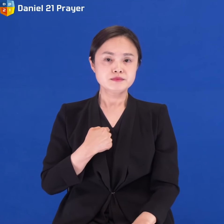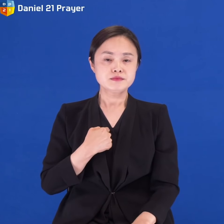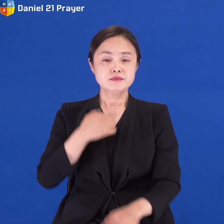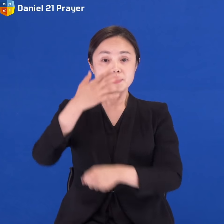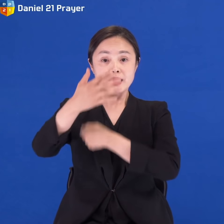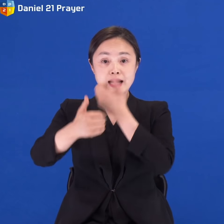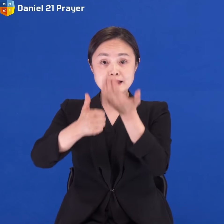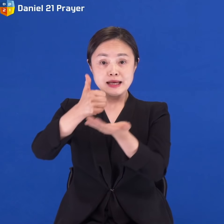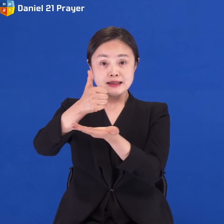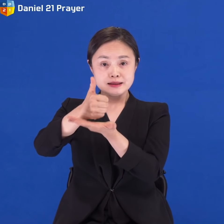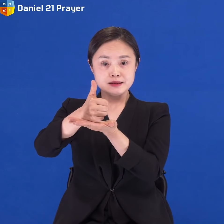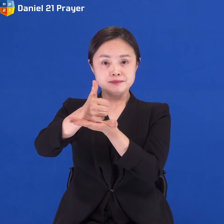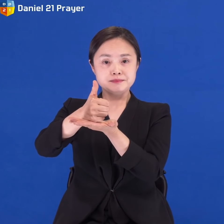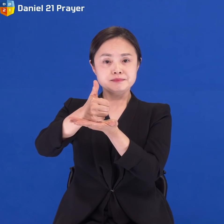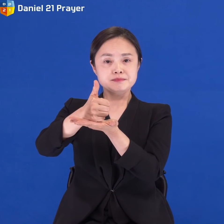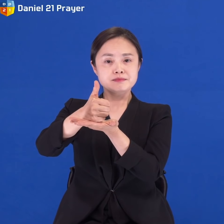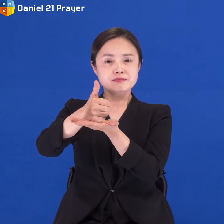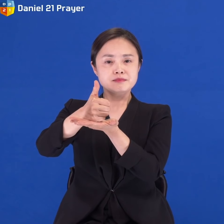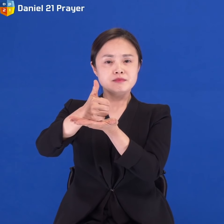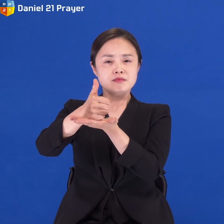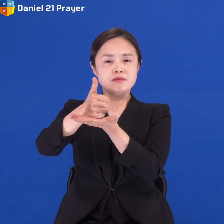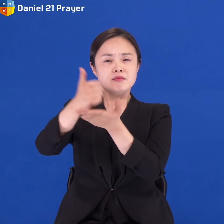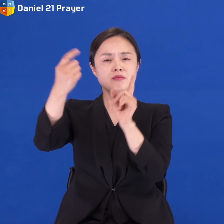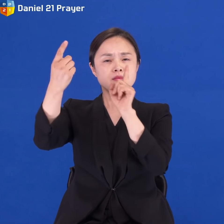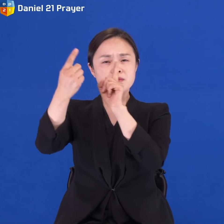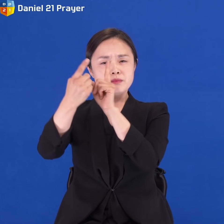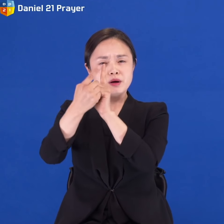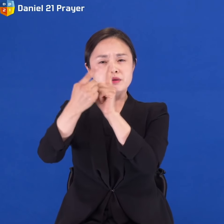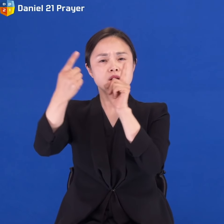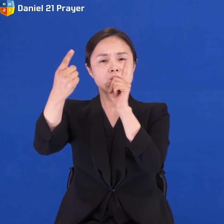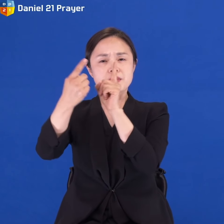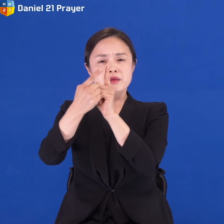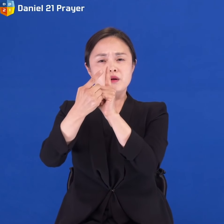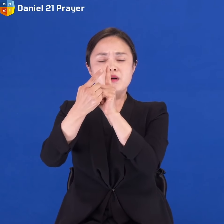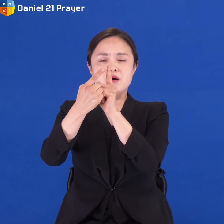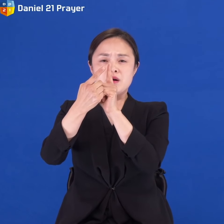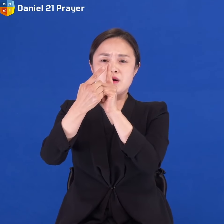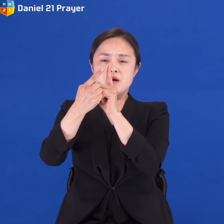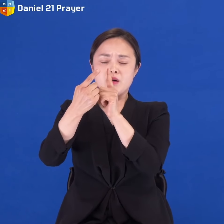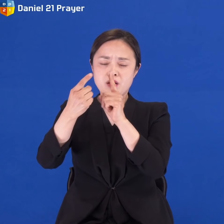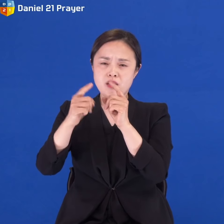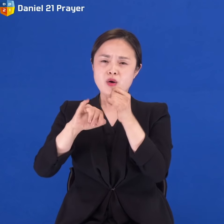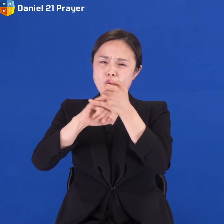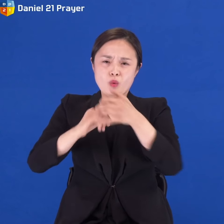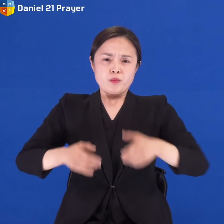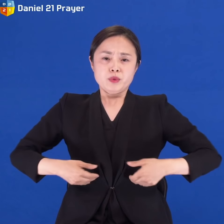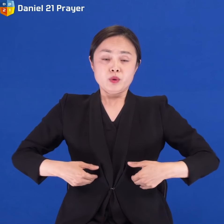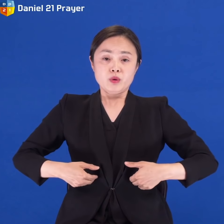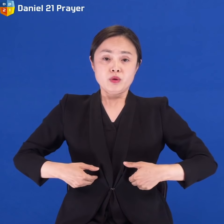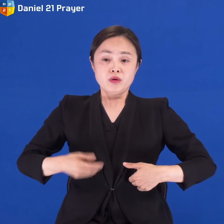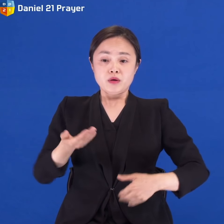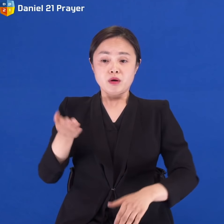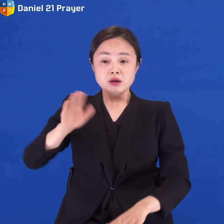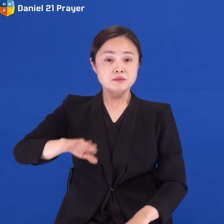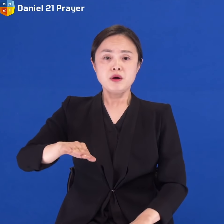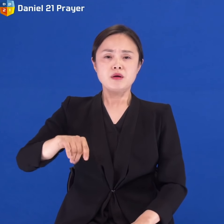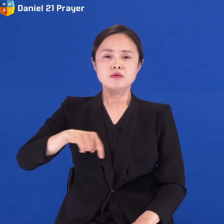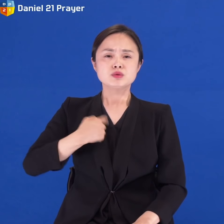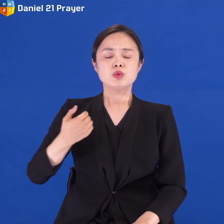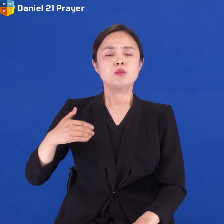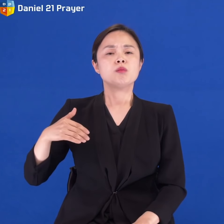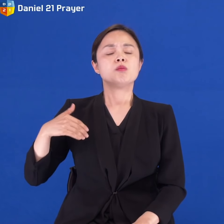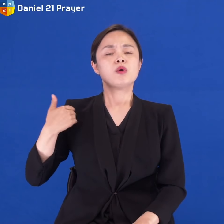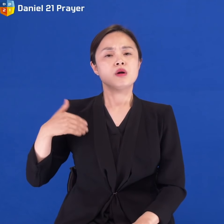간절하고도 간절한 것인 줄도 모른 채 두려움을 한청